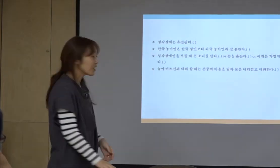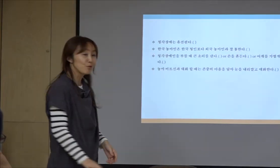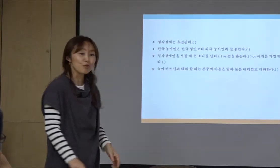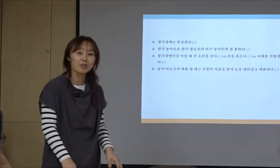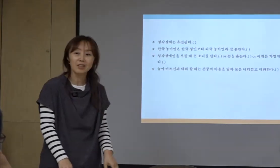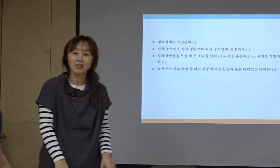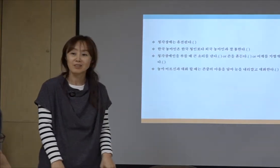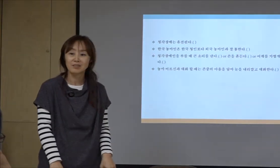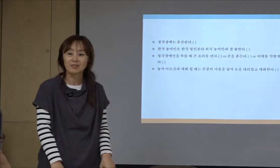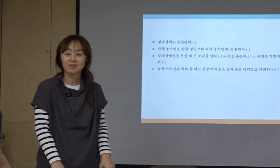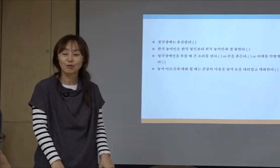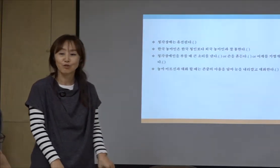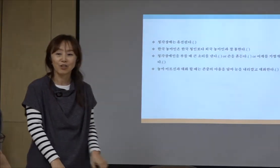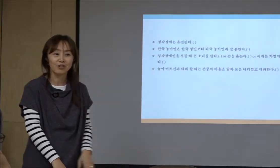청각장애인 유전될까요?